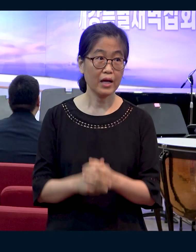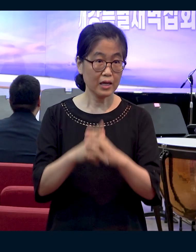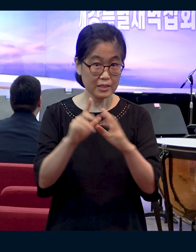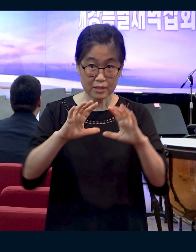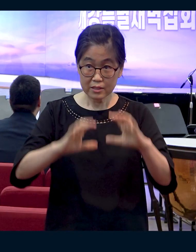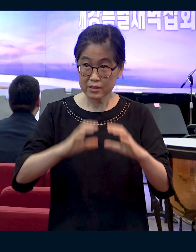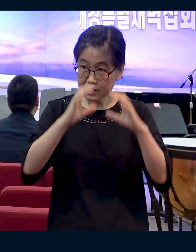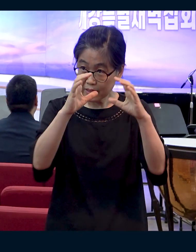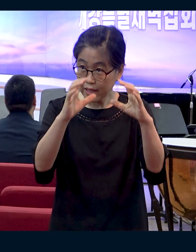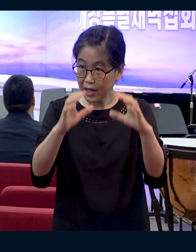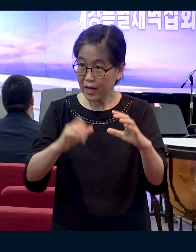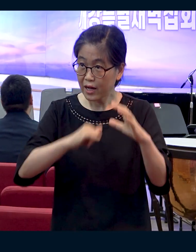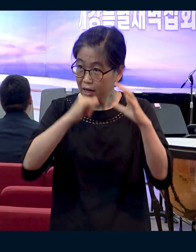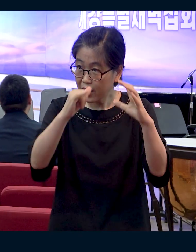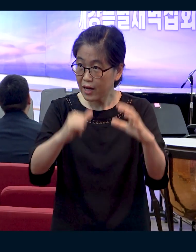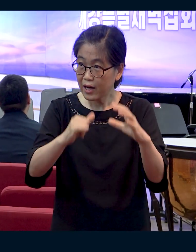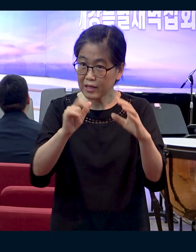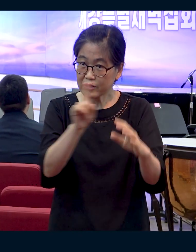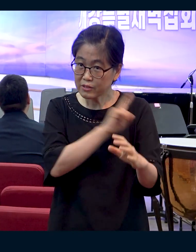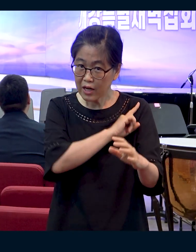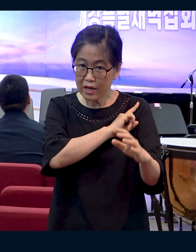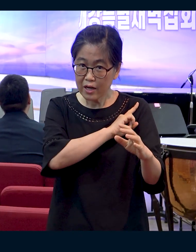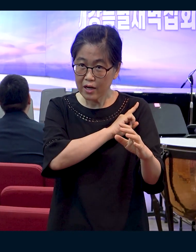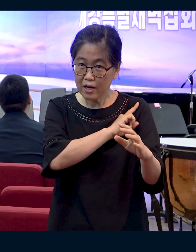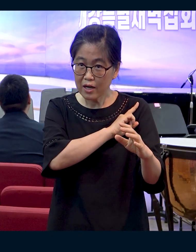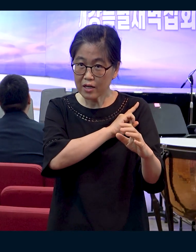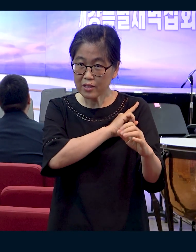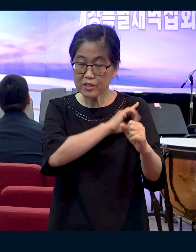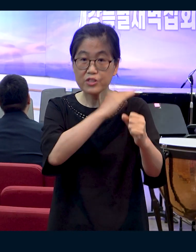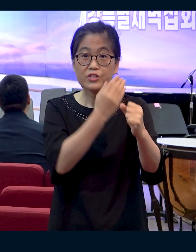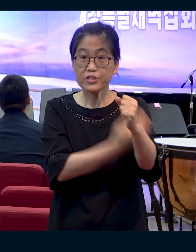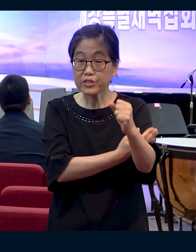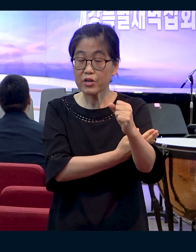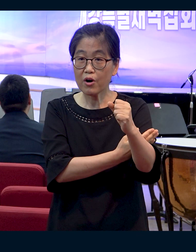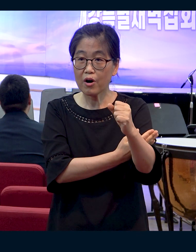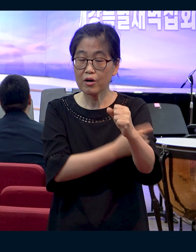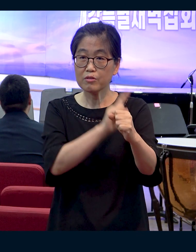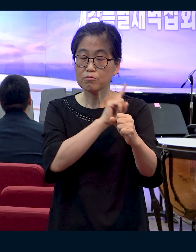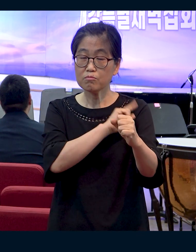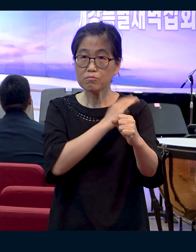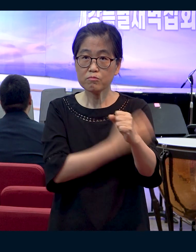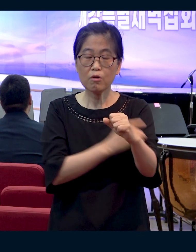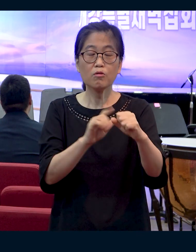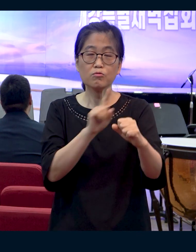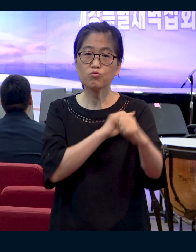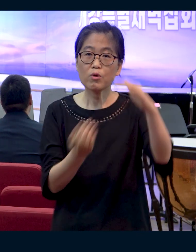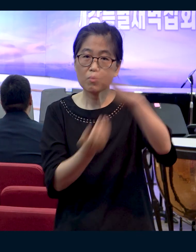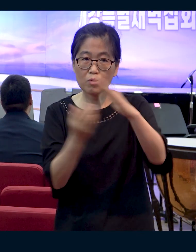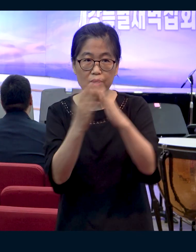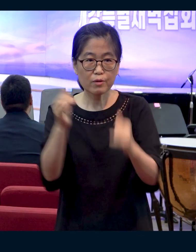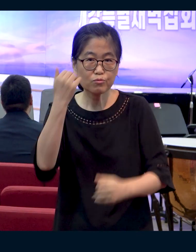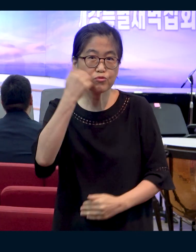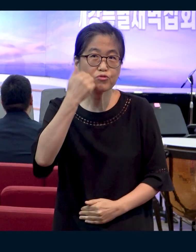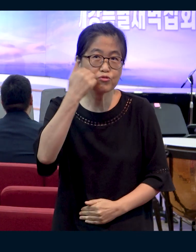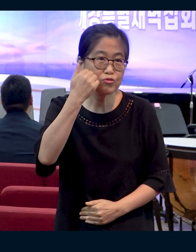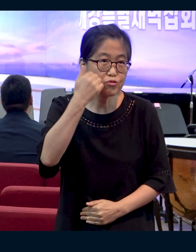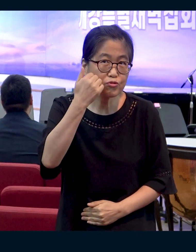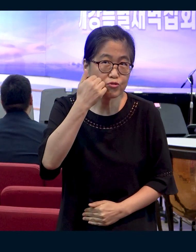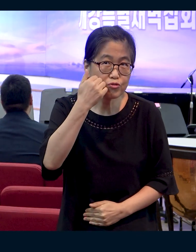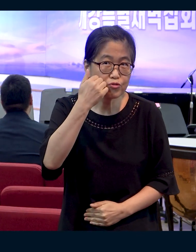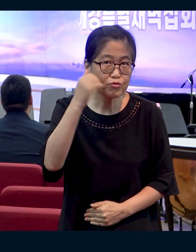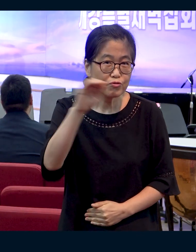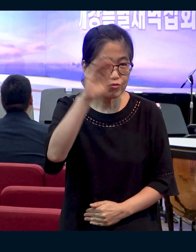이 세상에서 가장 능력 있는 사람은 어떤 사람인가? 한번 질문에 대해 생각을